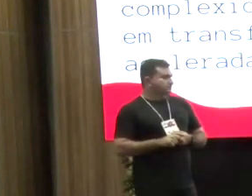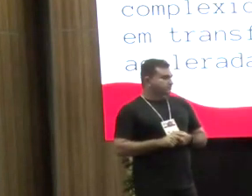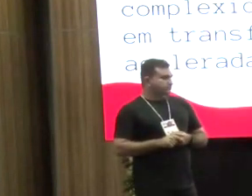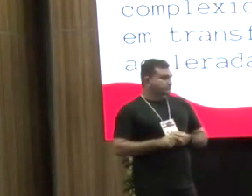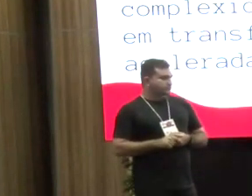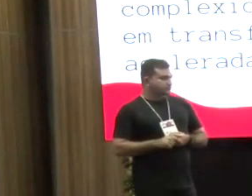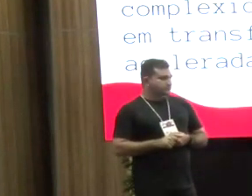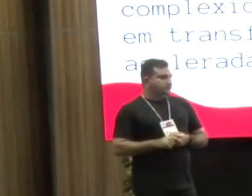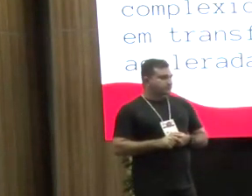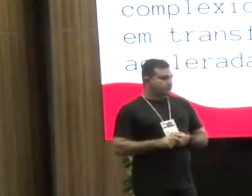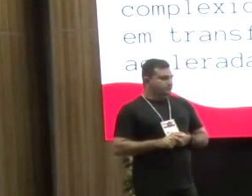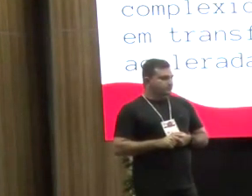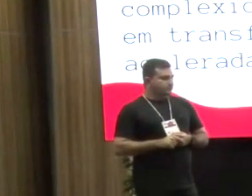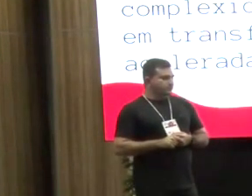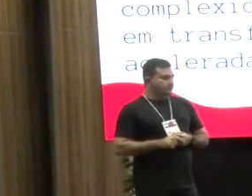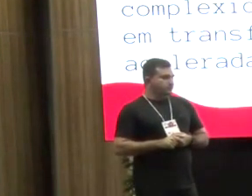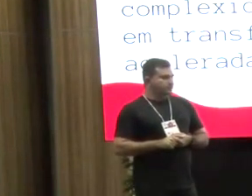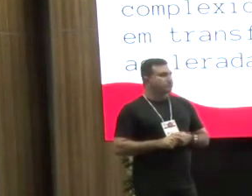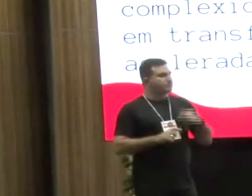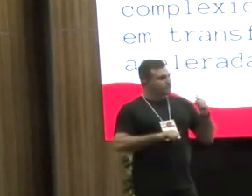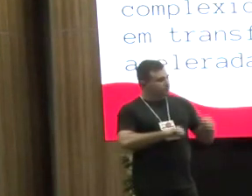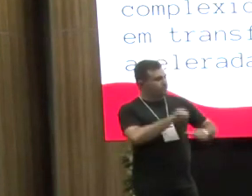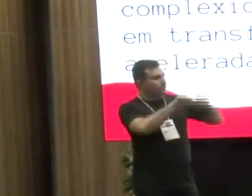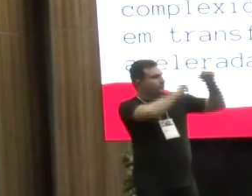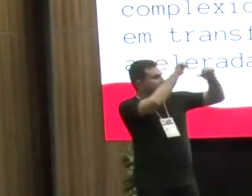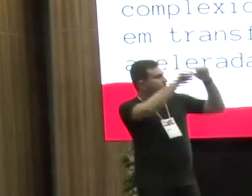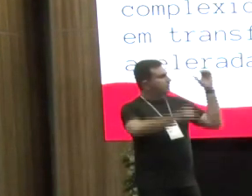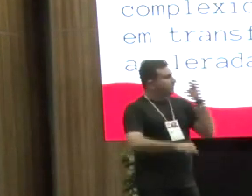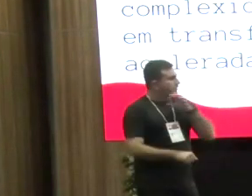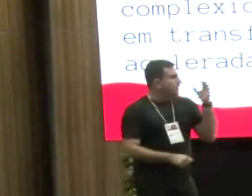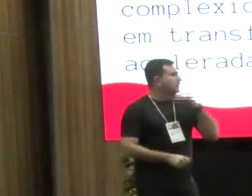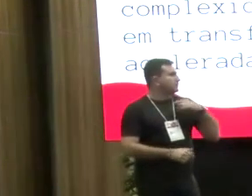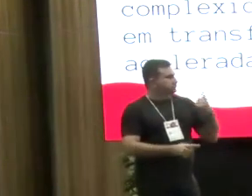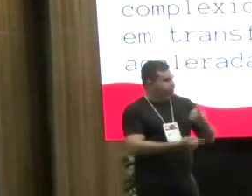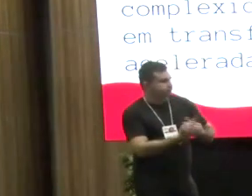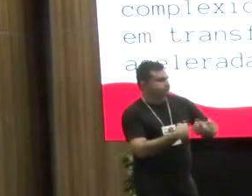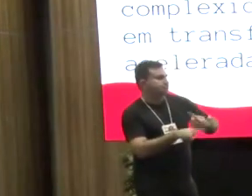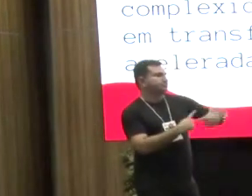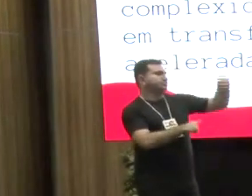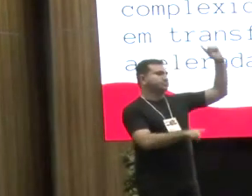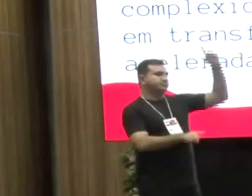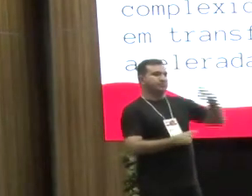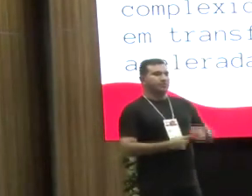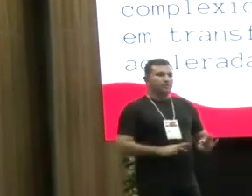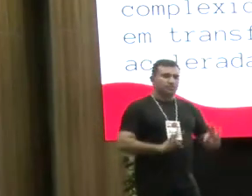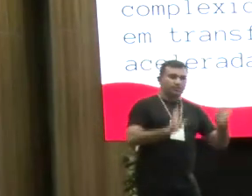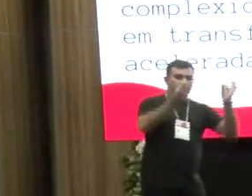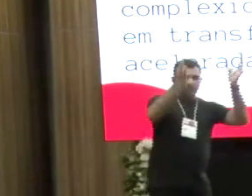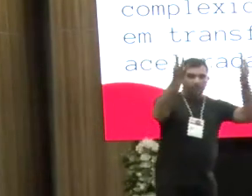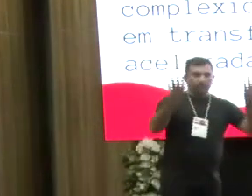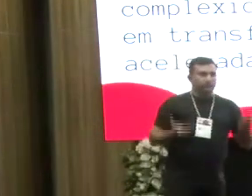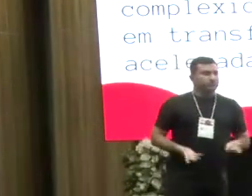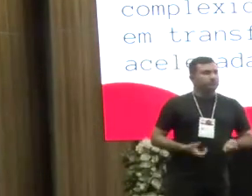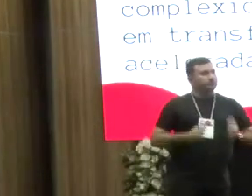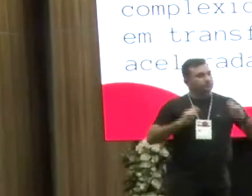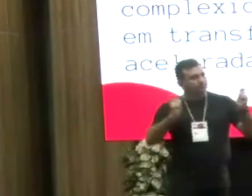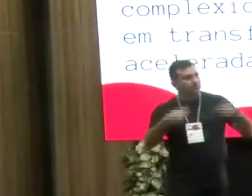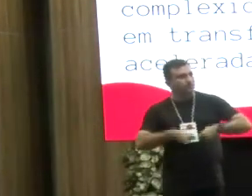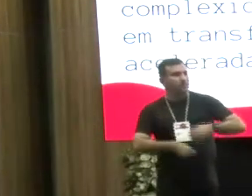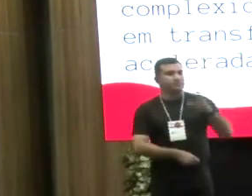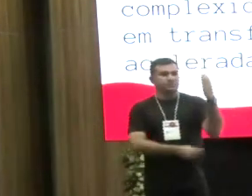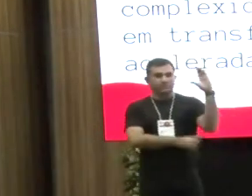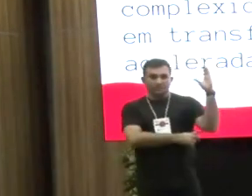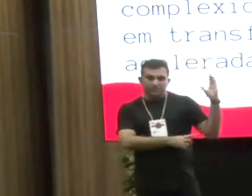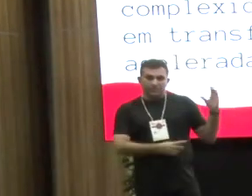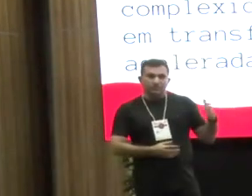mundo que está em transformação acelerada, por meio das tecnologias, por meio da